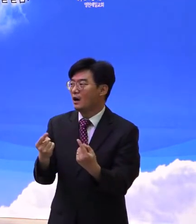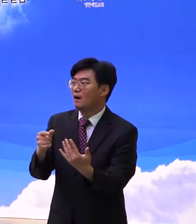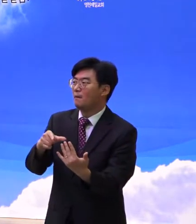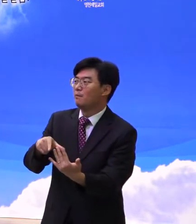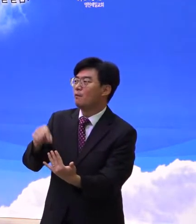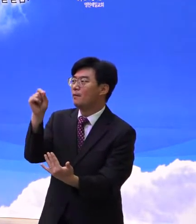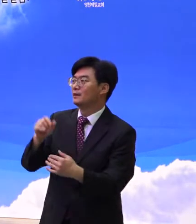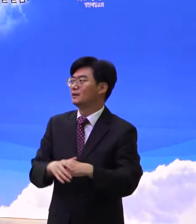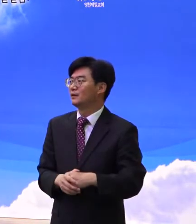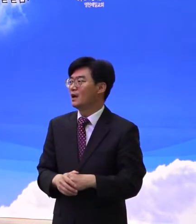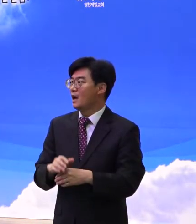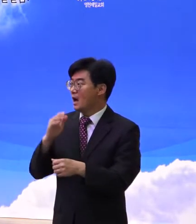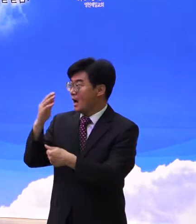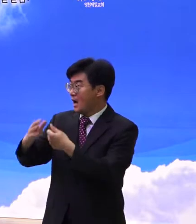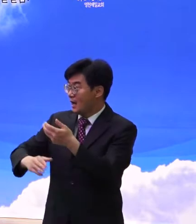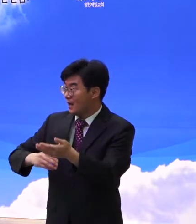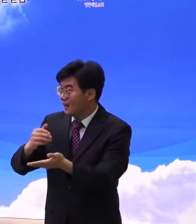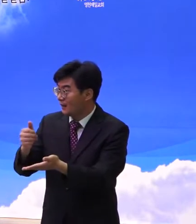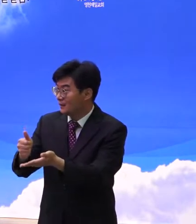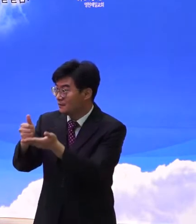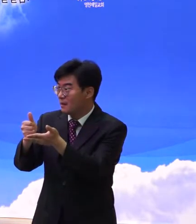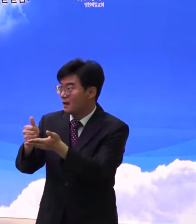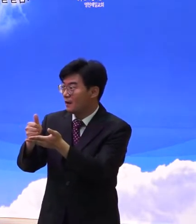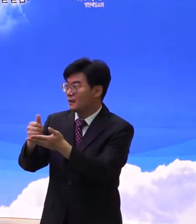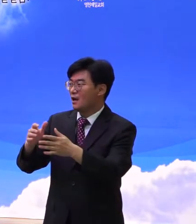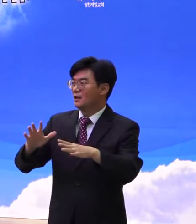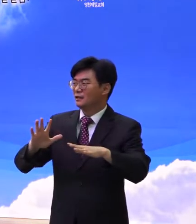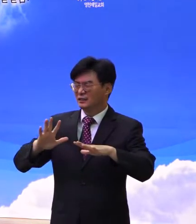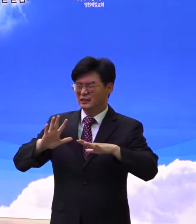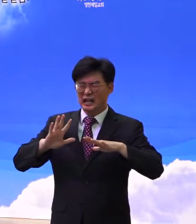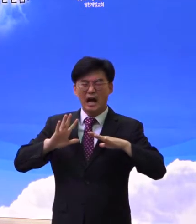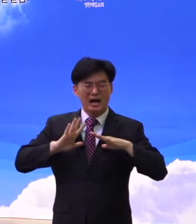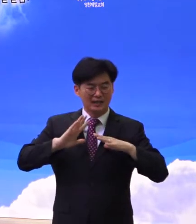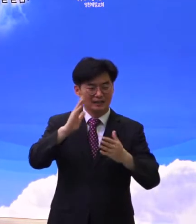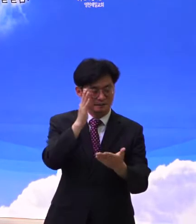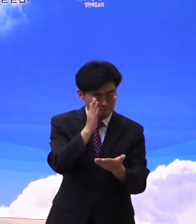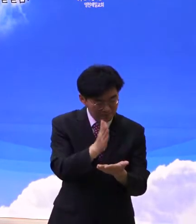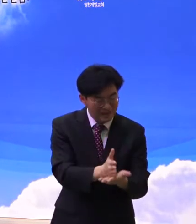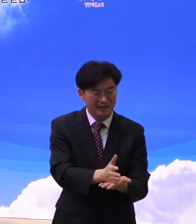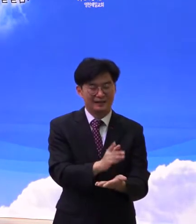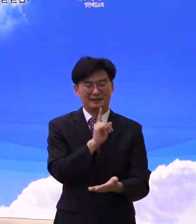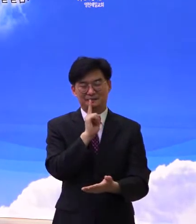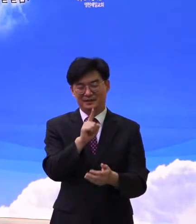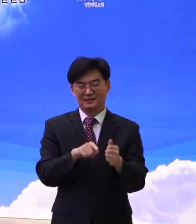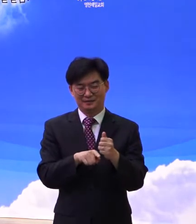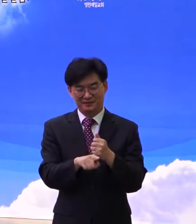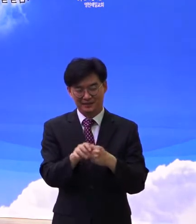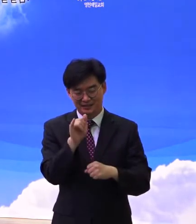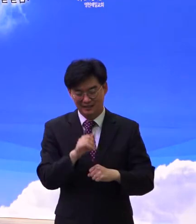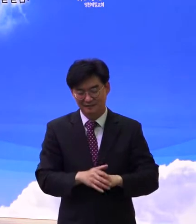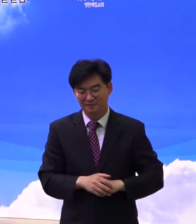아무 육체도 하나님 앞에서 자랑하지 못하게 하려 하시니라.